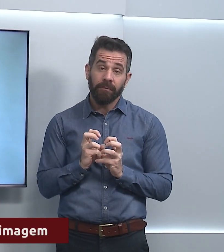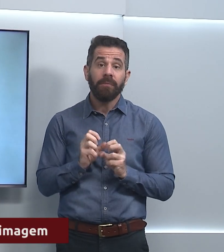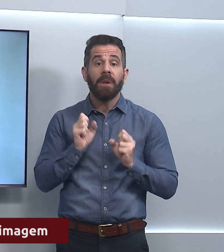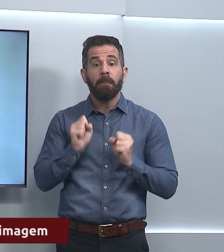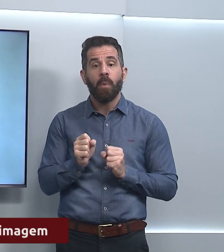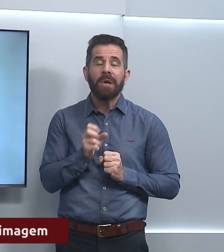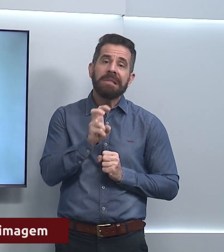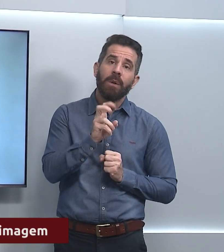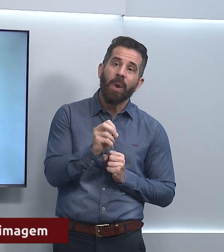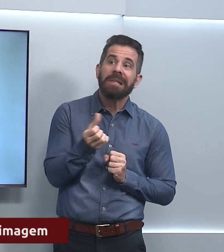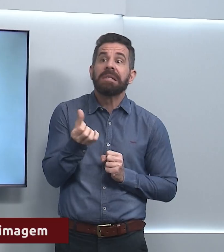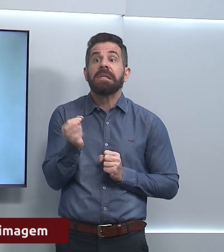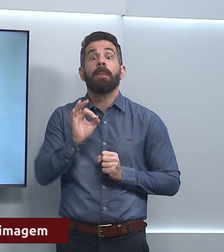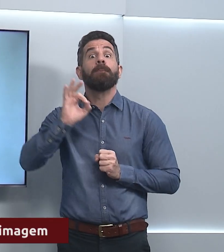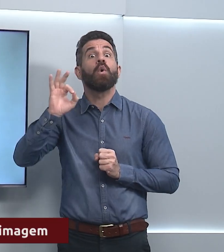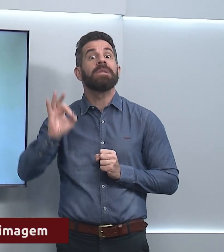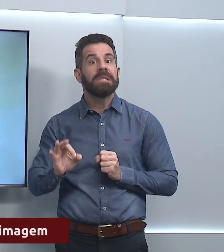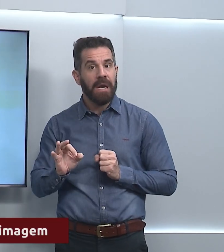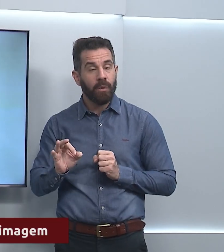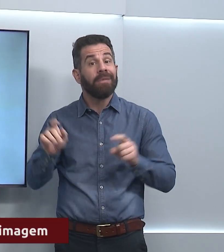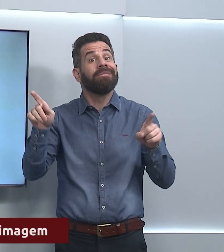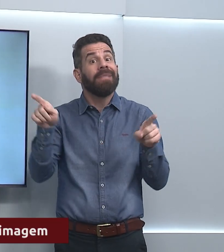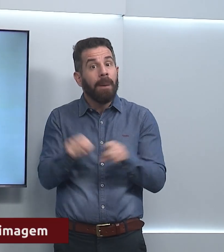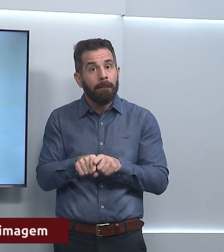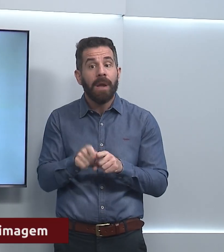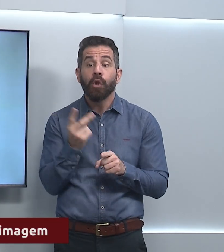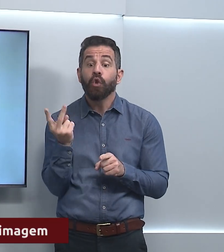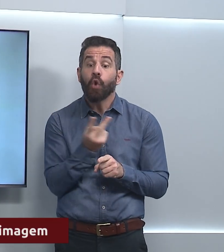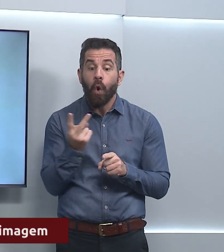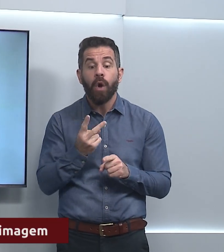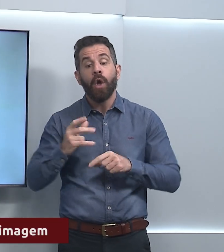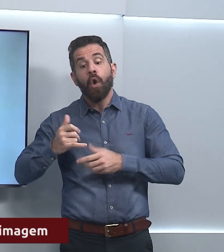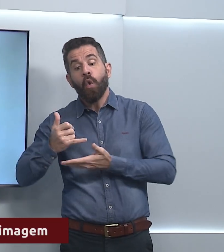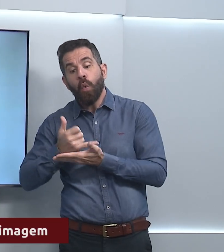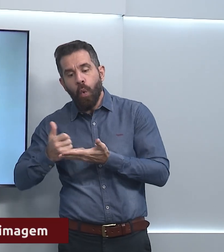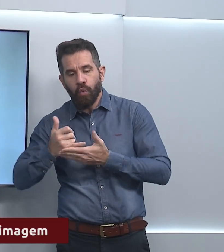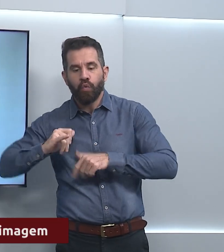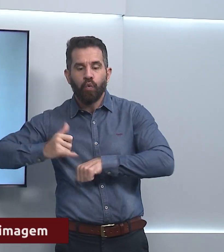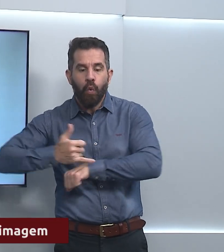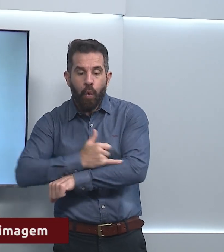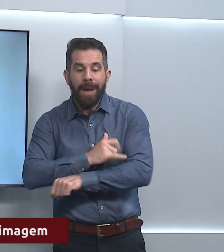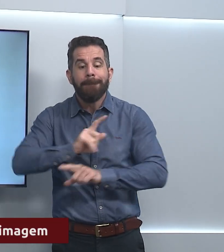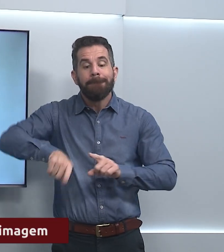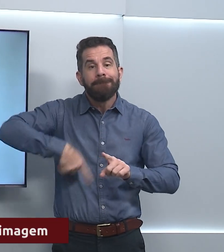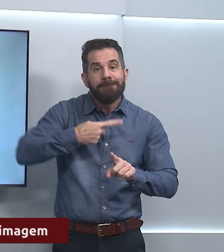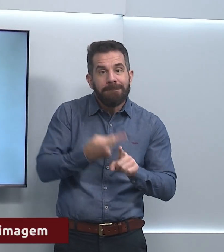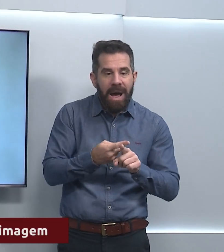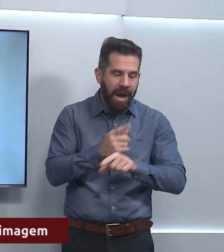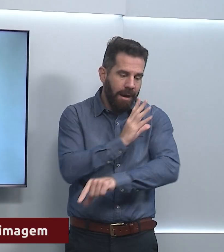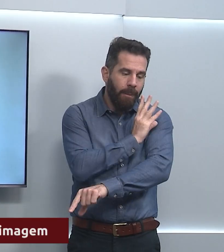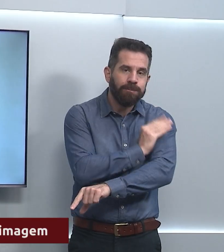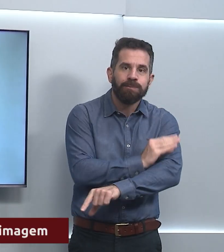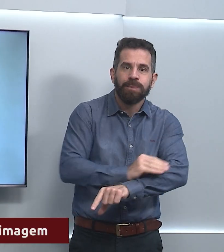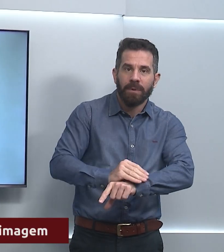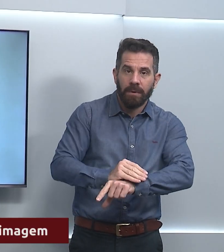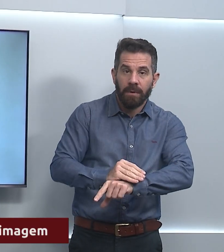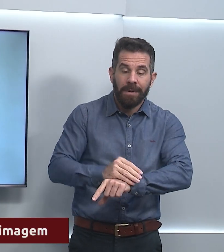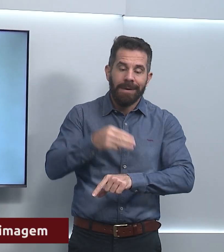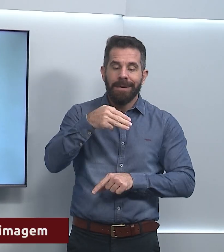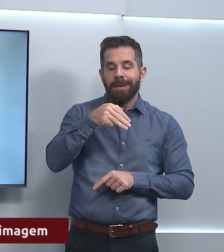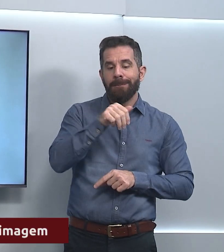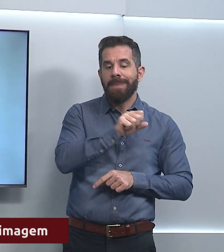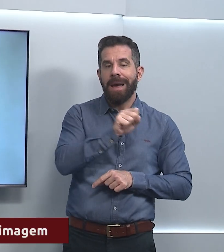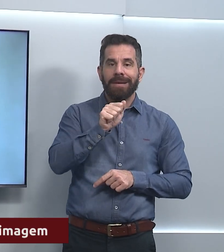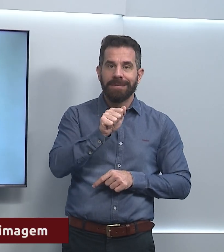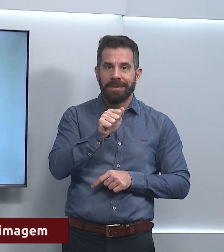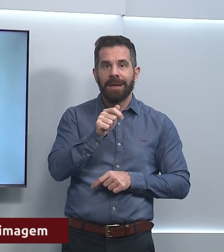do peso perdido ser de massa magra. E onde está o risco nisso? A massa magra, ela é nossa estrutura, principalmente